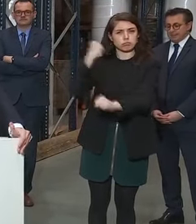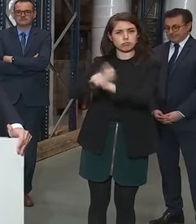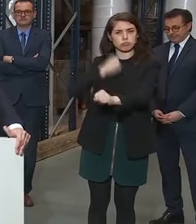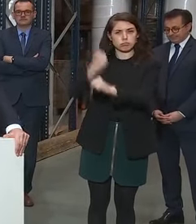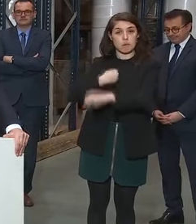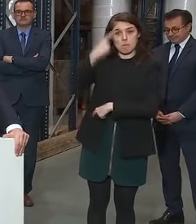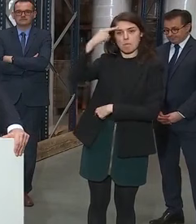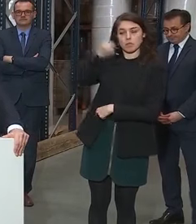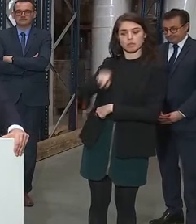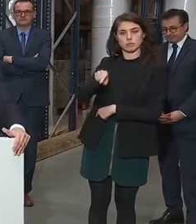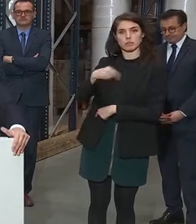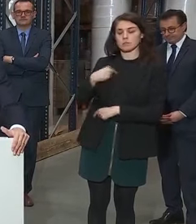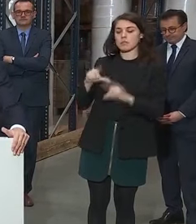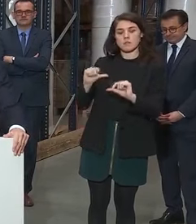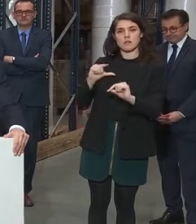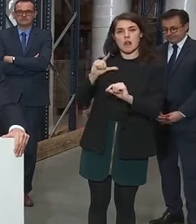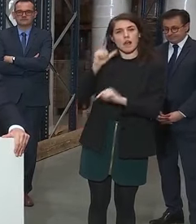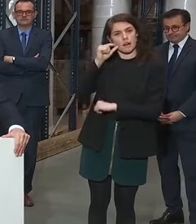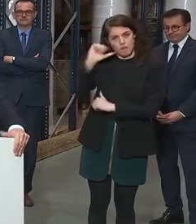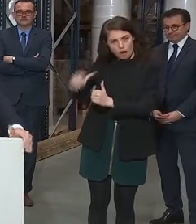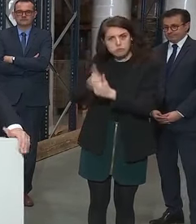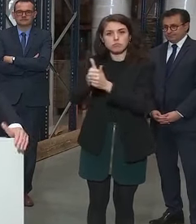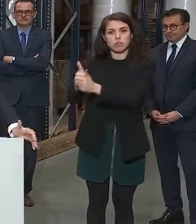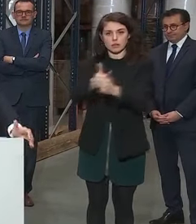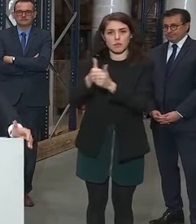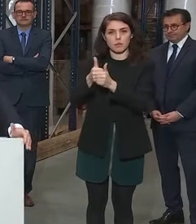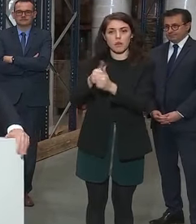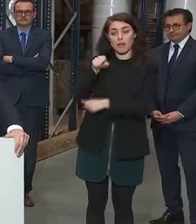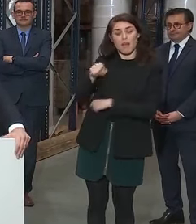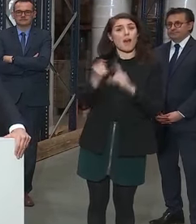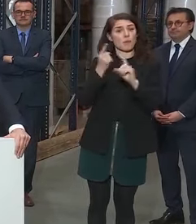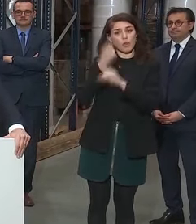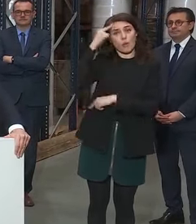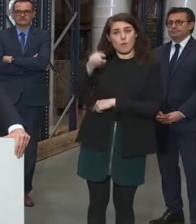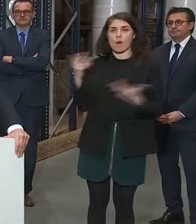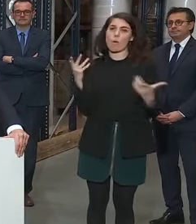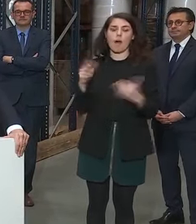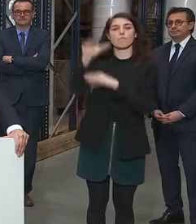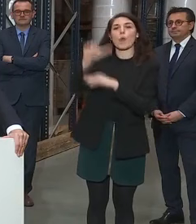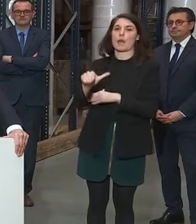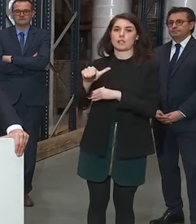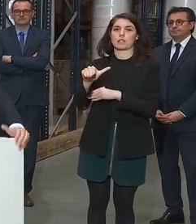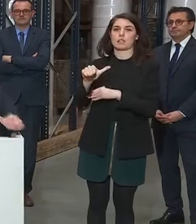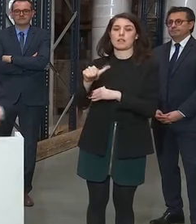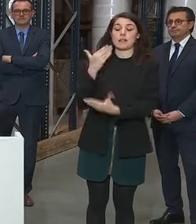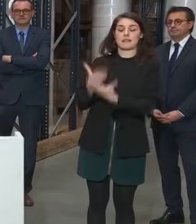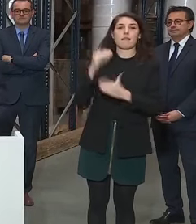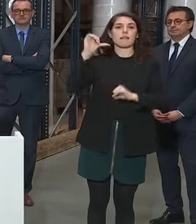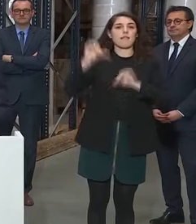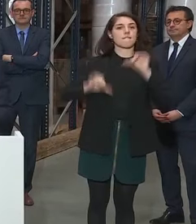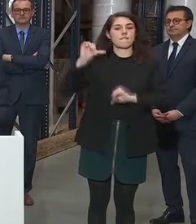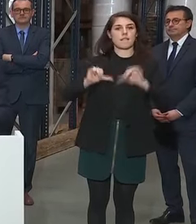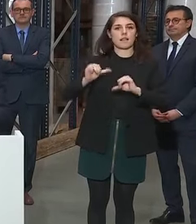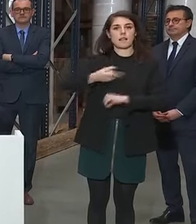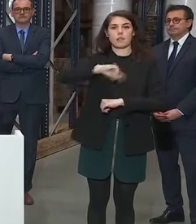et évidemment des soignants qui sont à protéger, à équiper, et un défi que nous connaissons depuis le début, sur lequel le